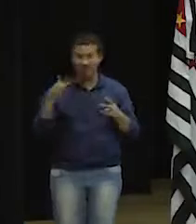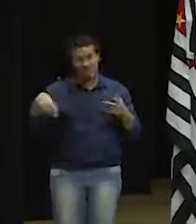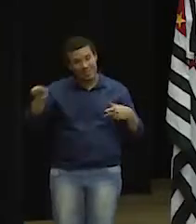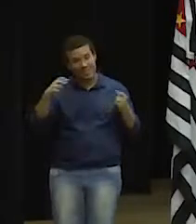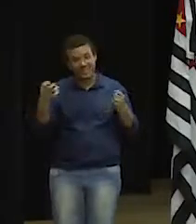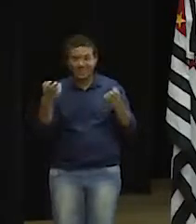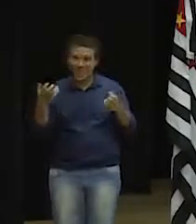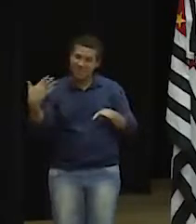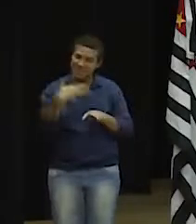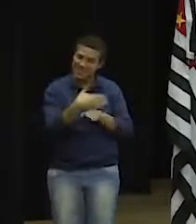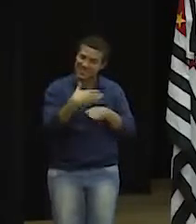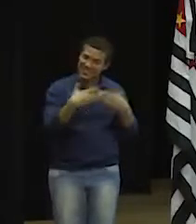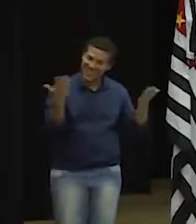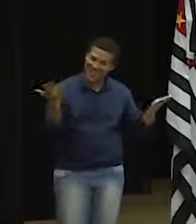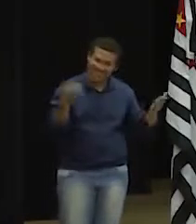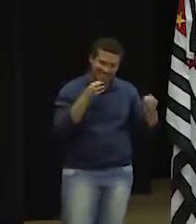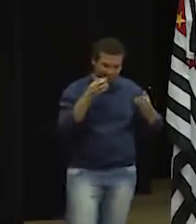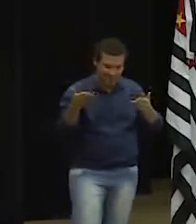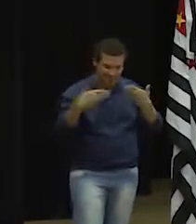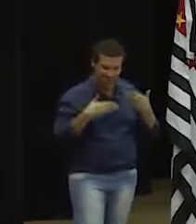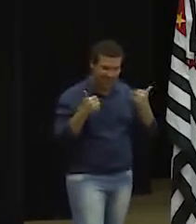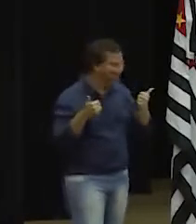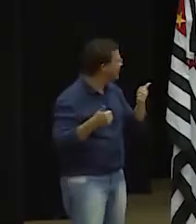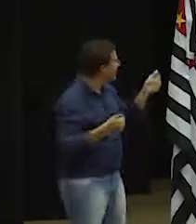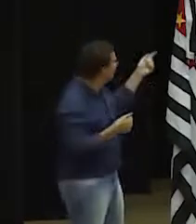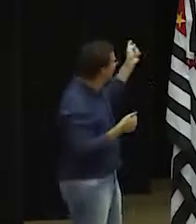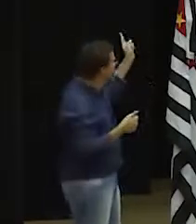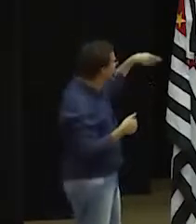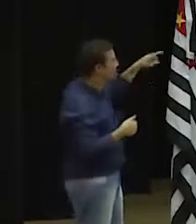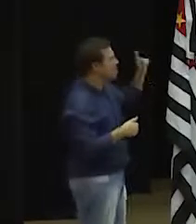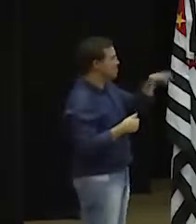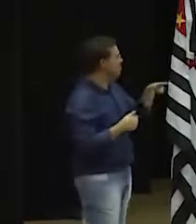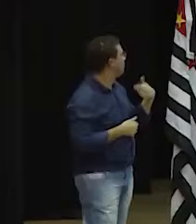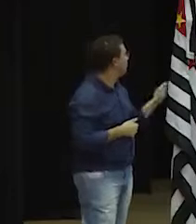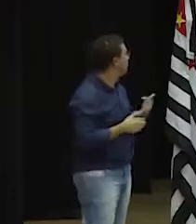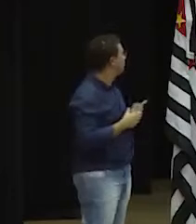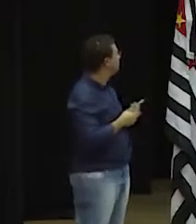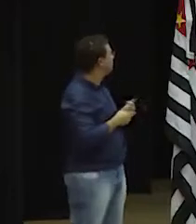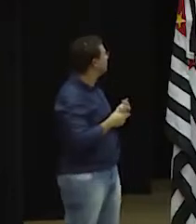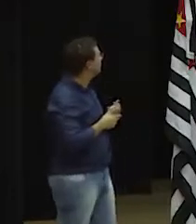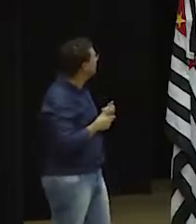uma extensão para a produção desse material e gostaria da participação de todos.